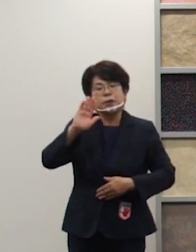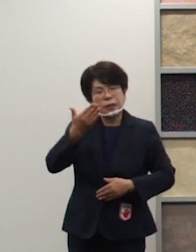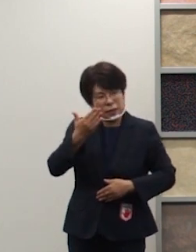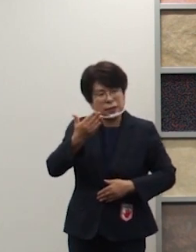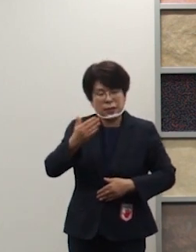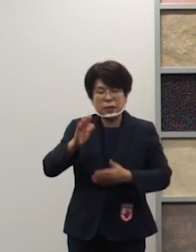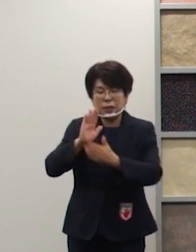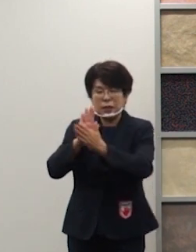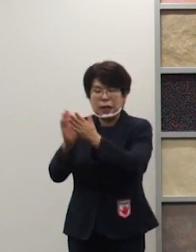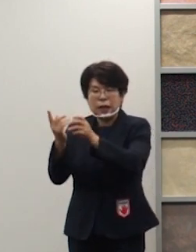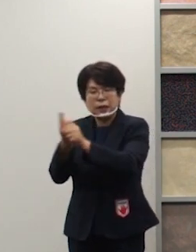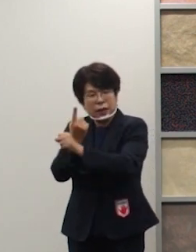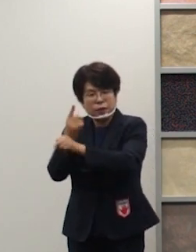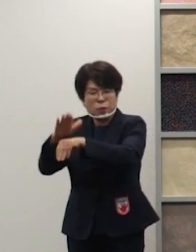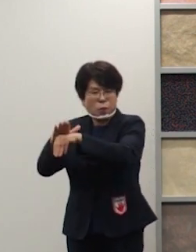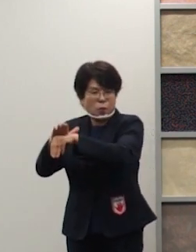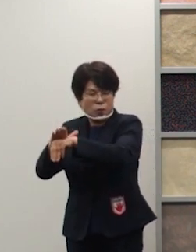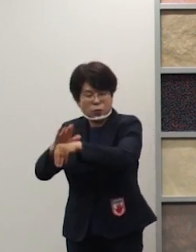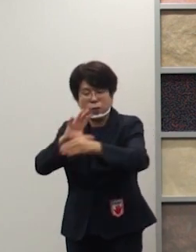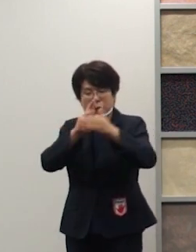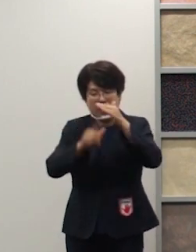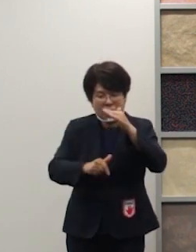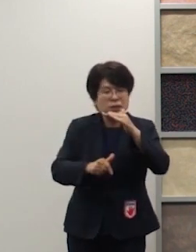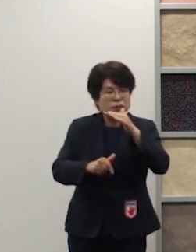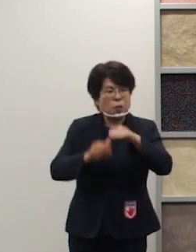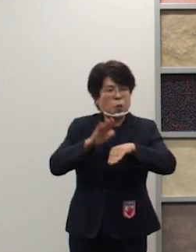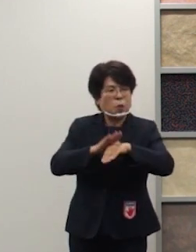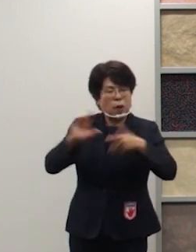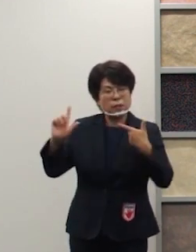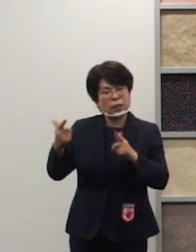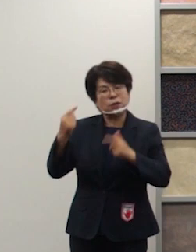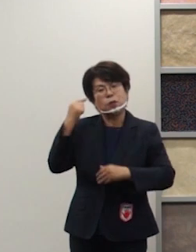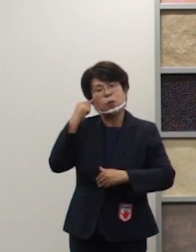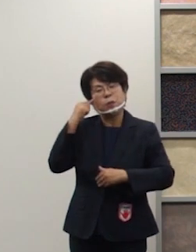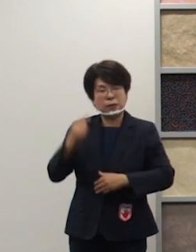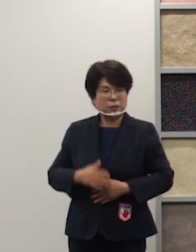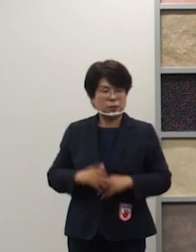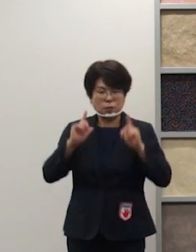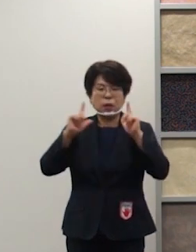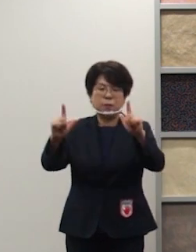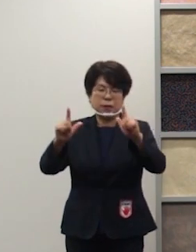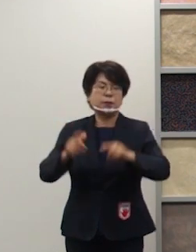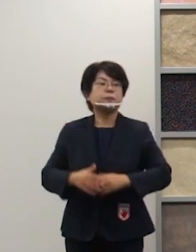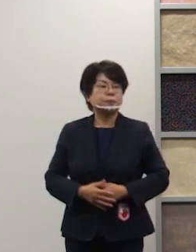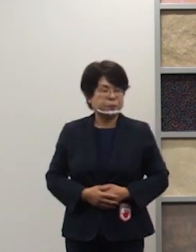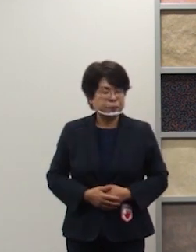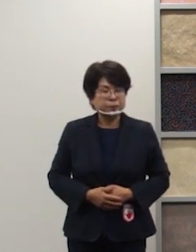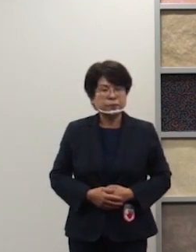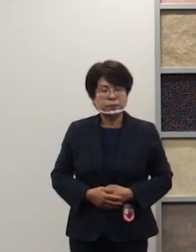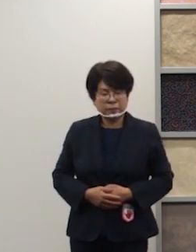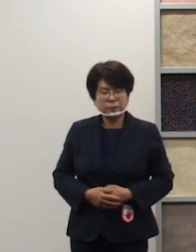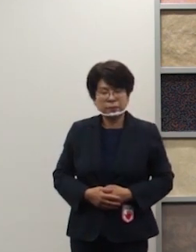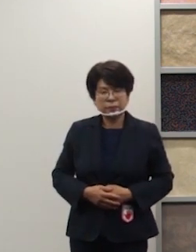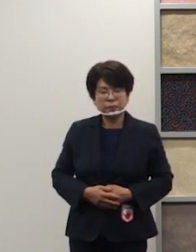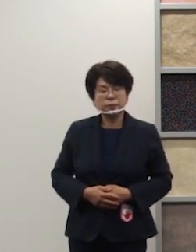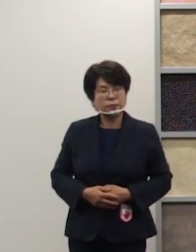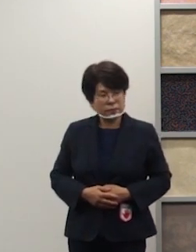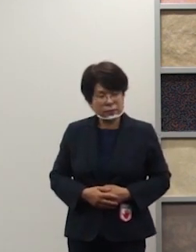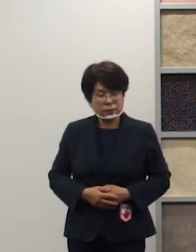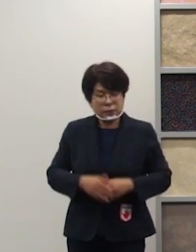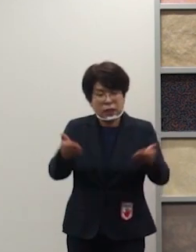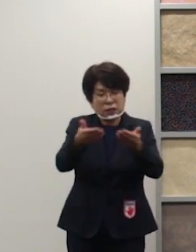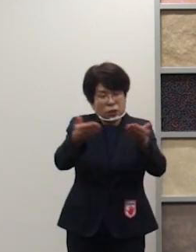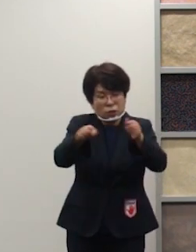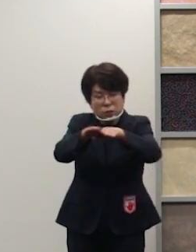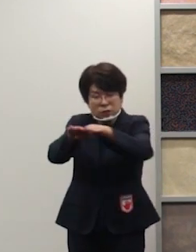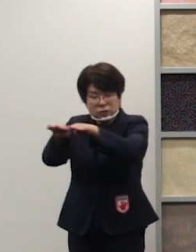かなという疑問を私は持っているんですけども、 そこはどう。この違いはですね、そもそも最初 その休業に対する